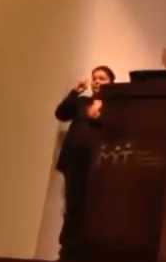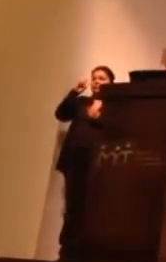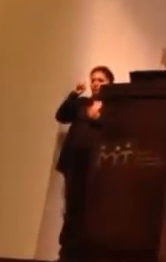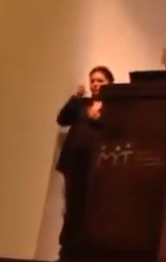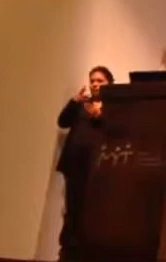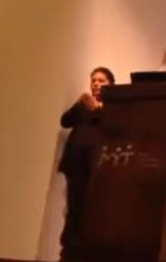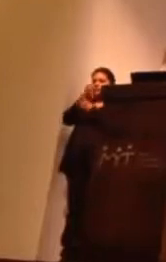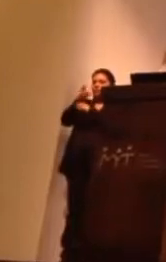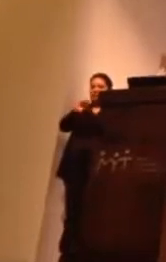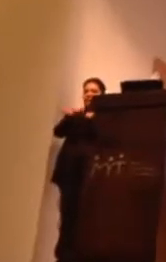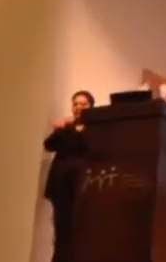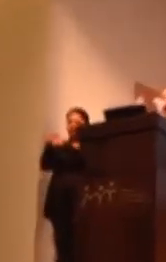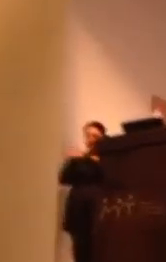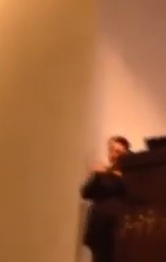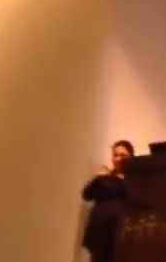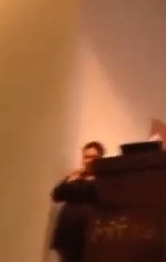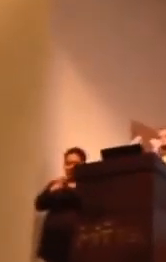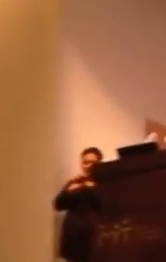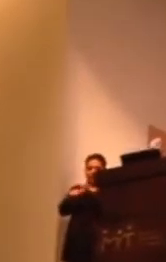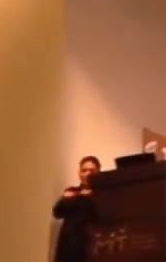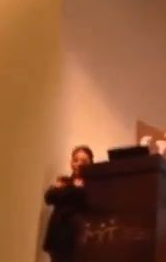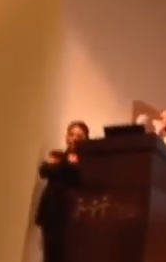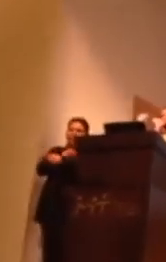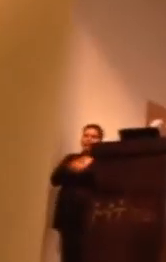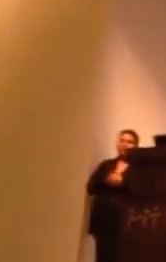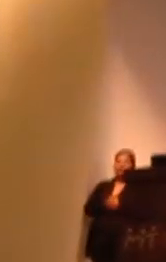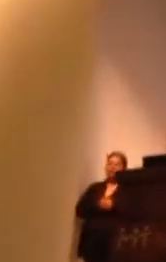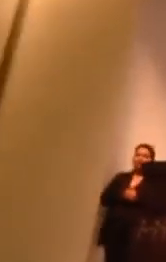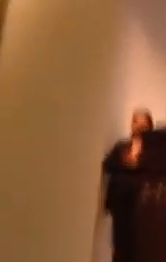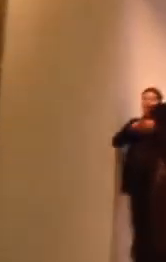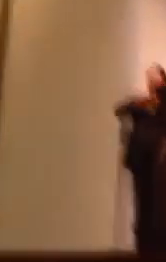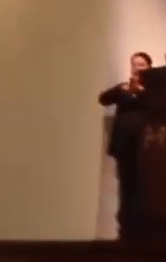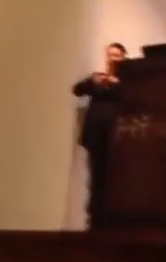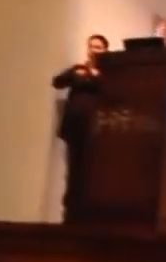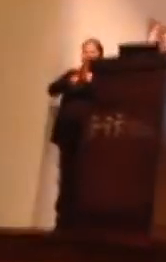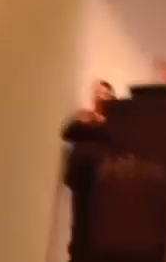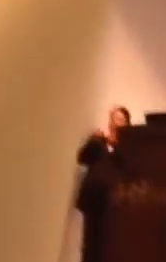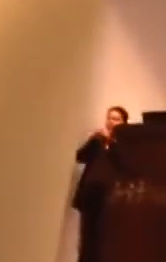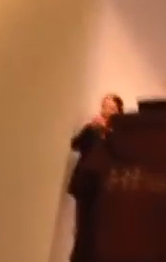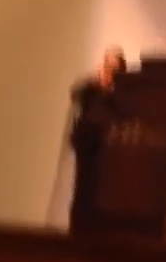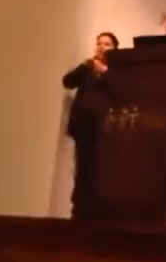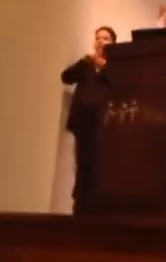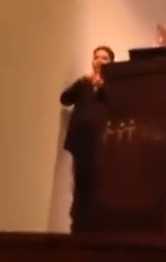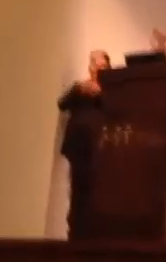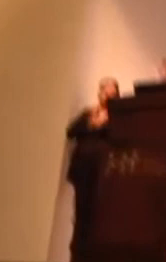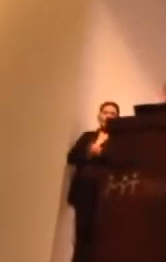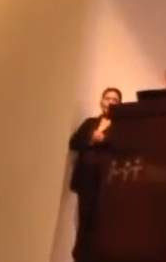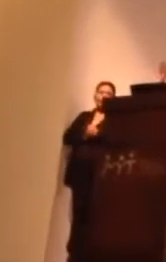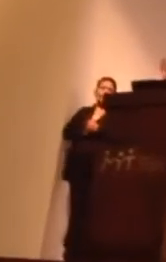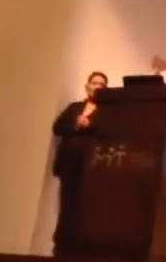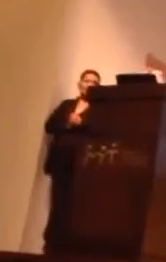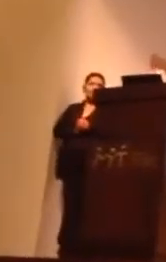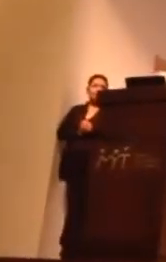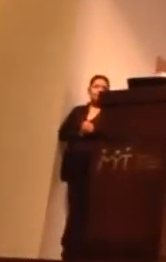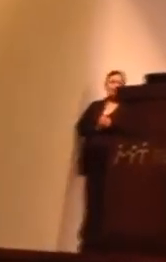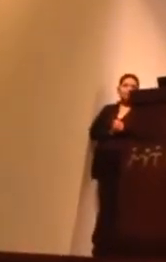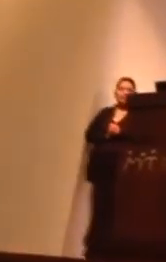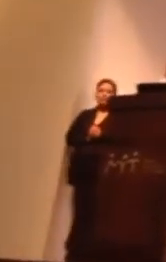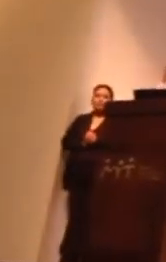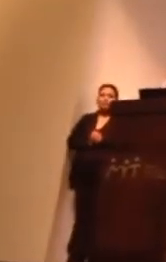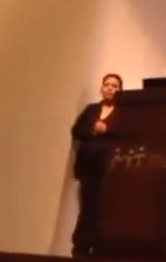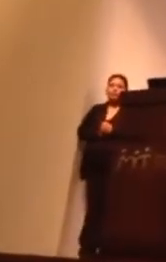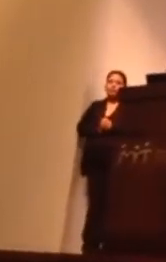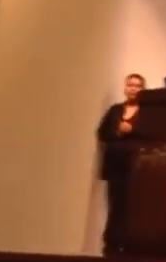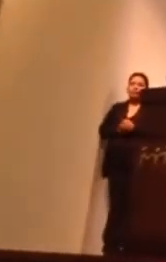la sangre y hagan de cuenta que son como unas llaves que van así y las células tienen unos